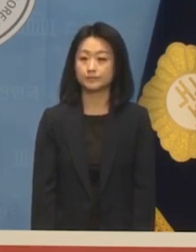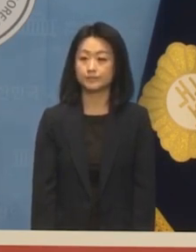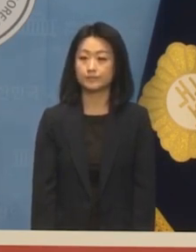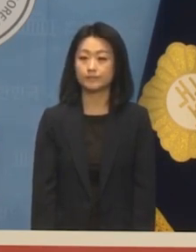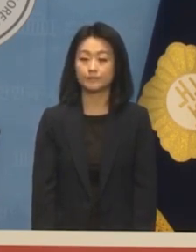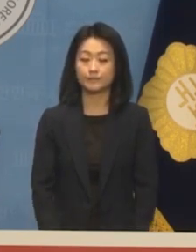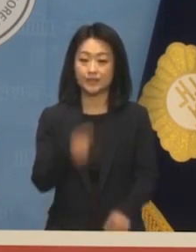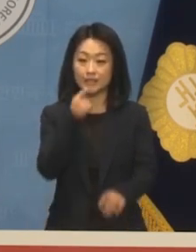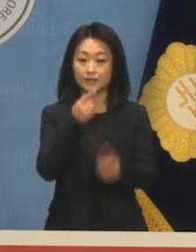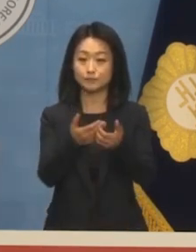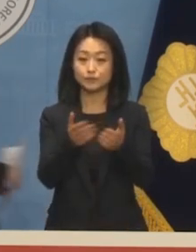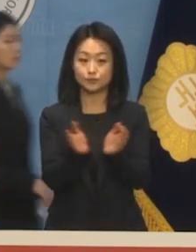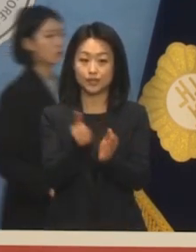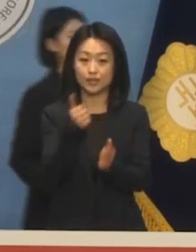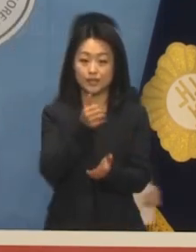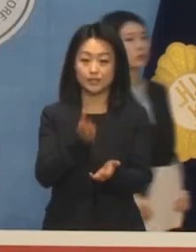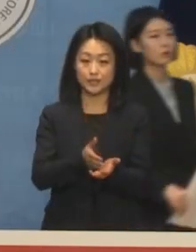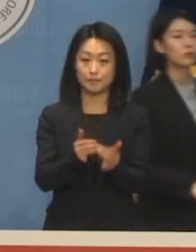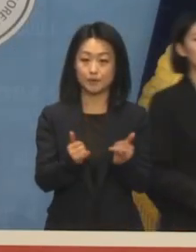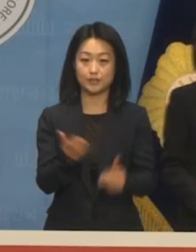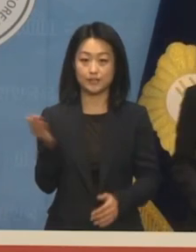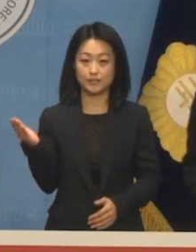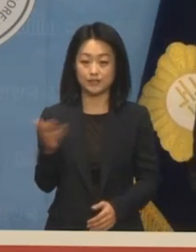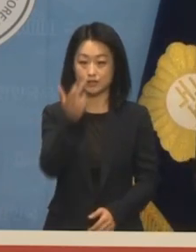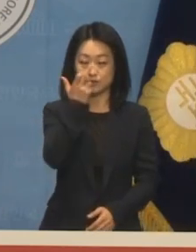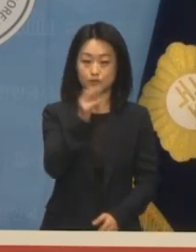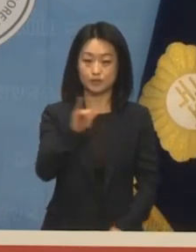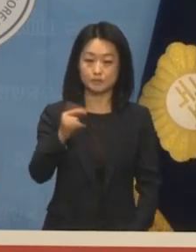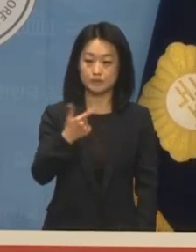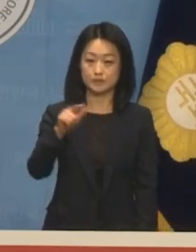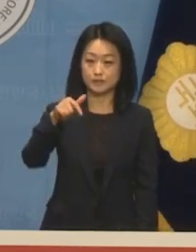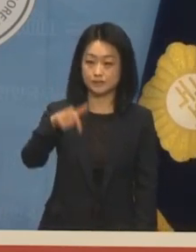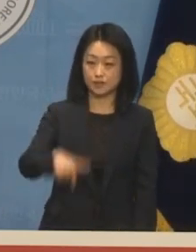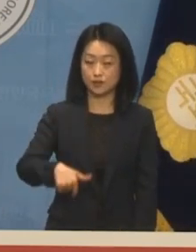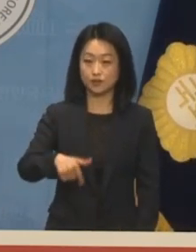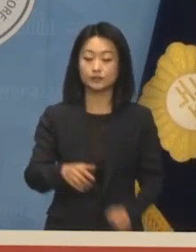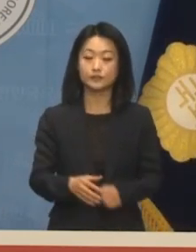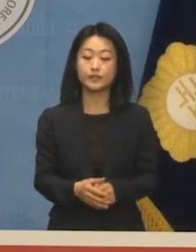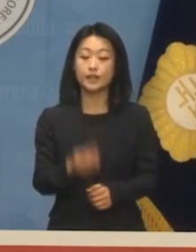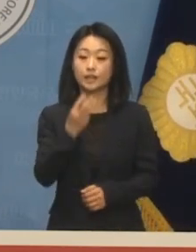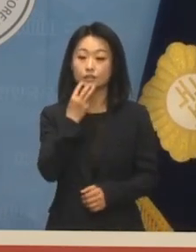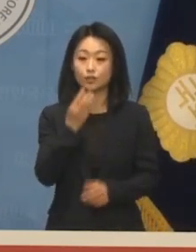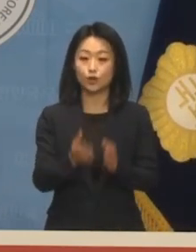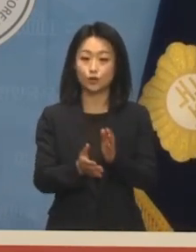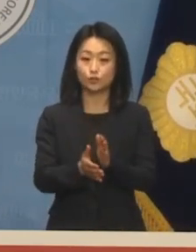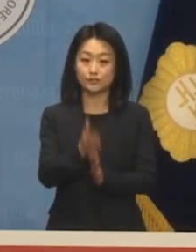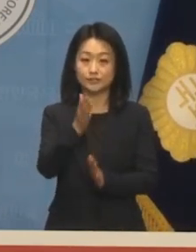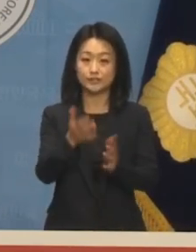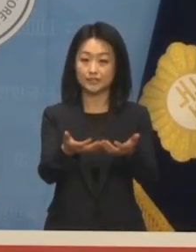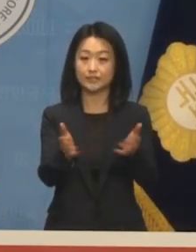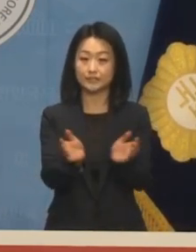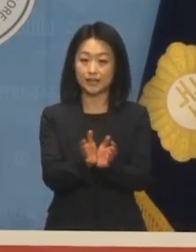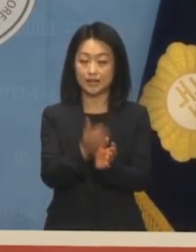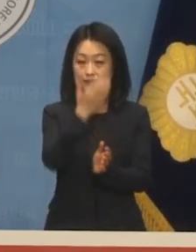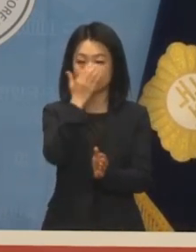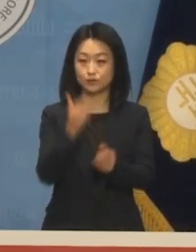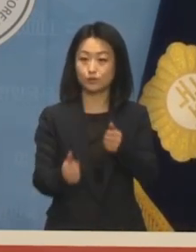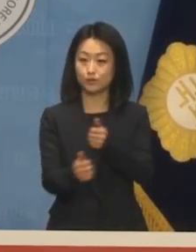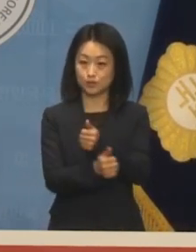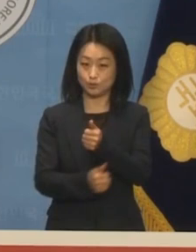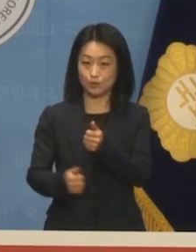네 더불어민주당 최민석 대변인입니다 서울시당 청년위원회에서 이번 라인 사태 관련해서 기자회견